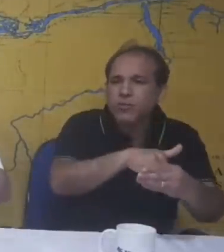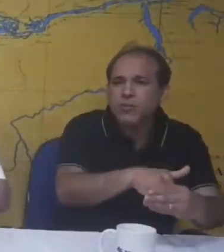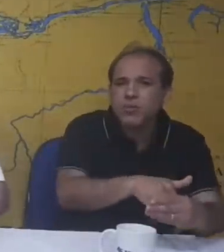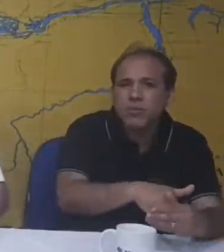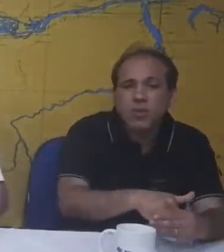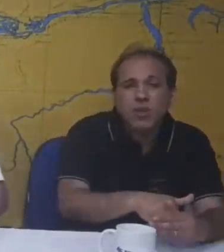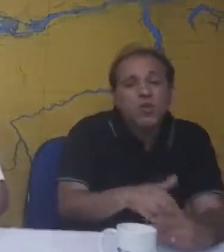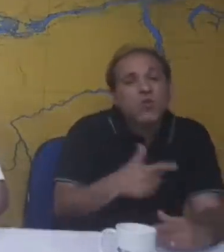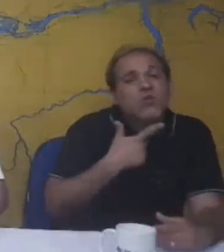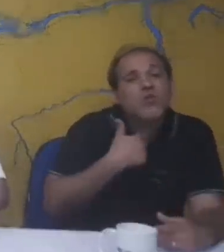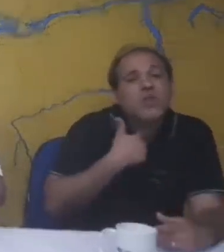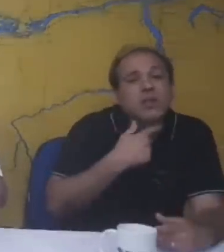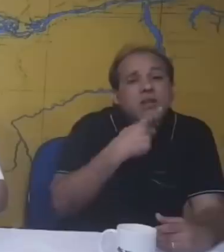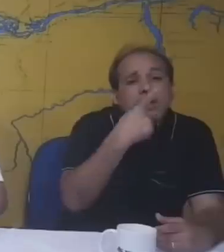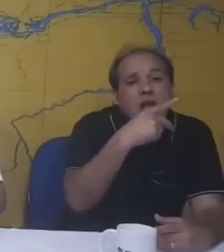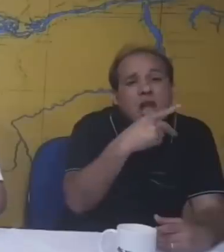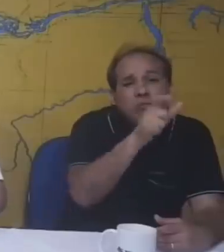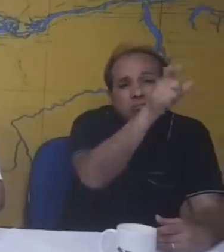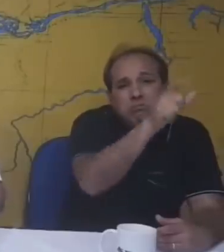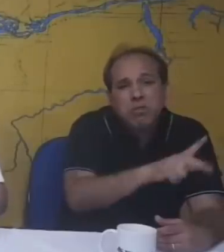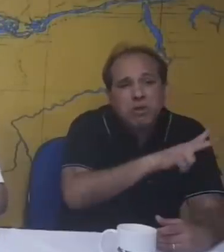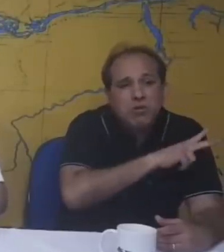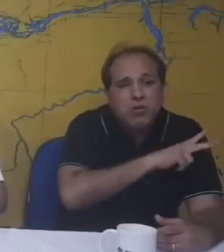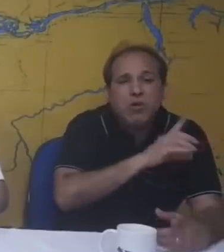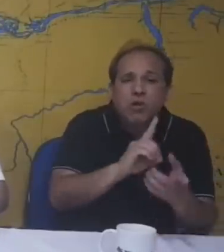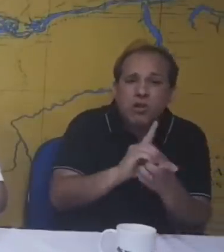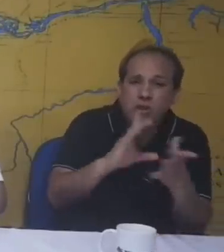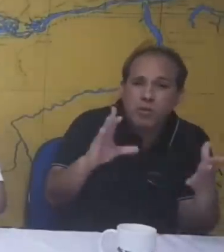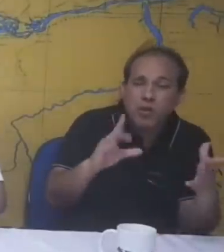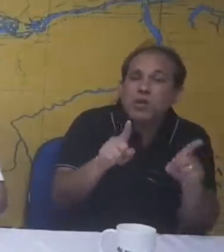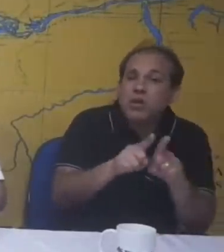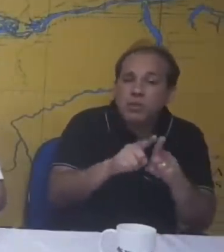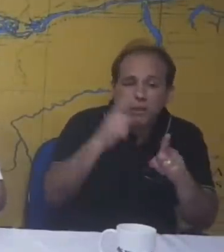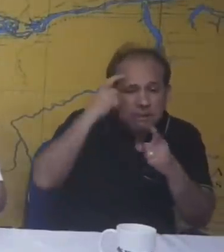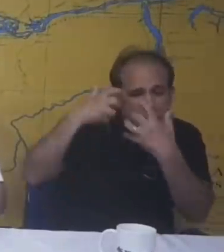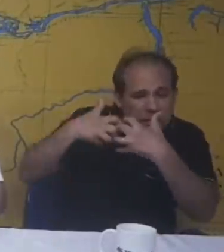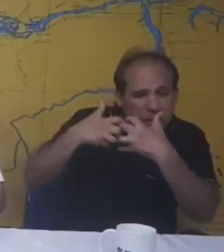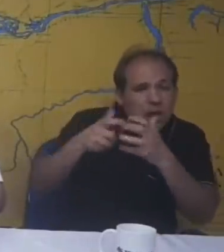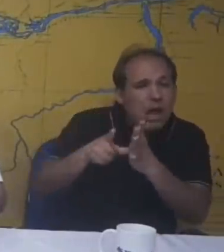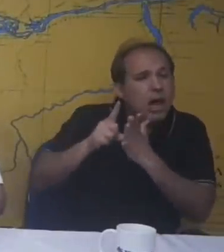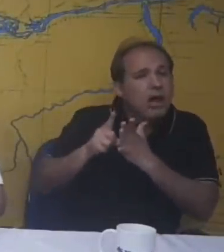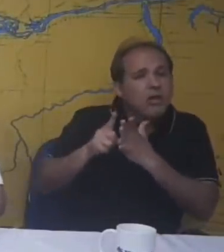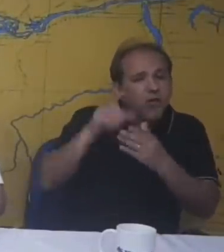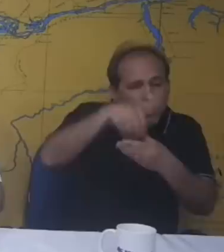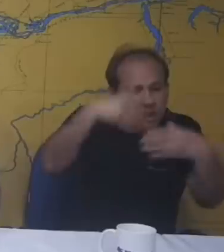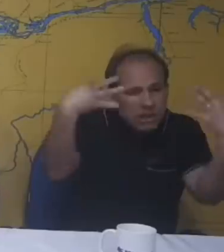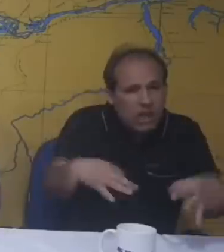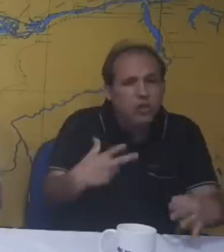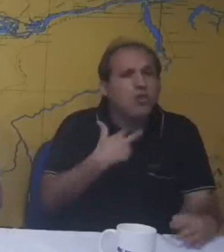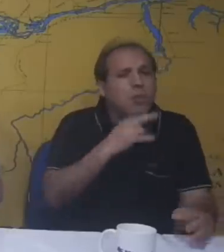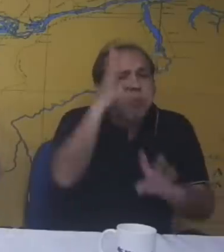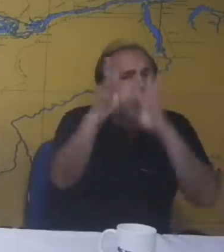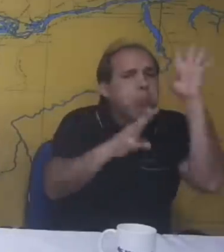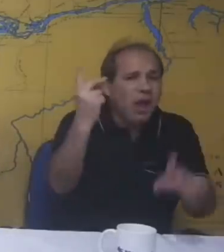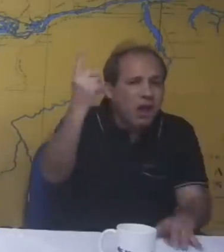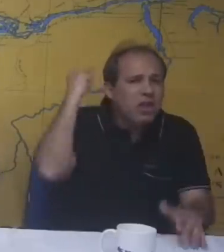uma manifestação, né? Tua, democrática, que você tem que pensar muito para votar. Não pode errar, pessoal. Já erramos muito